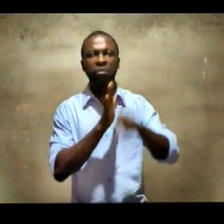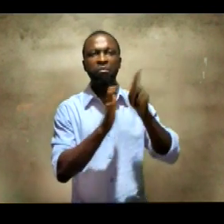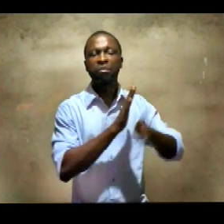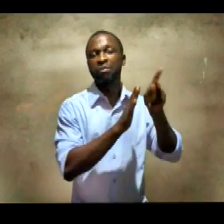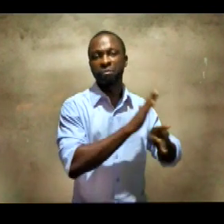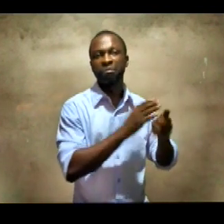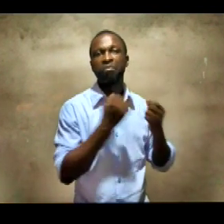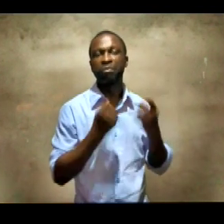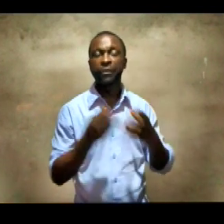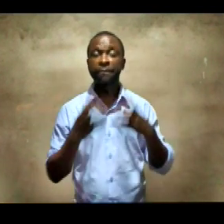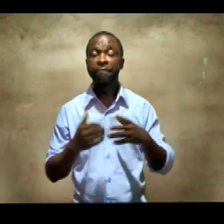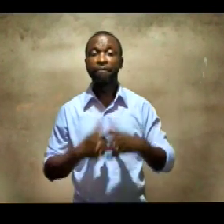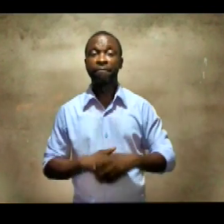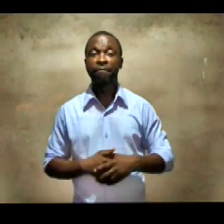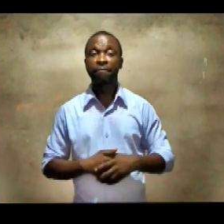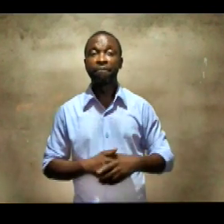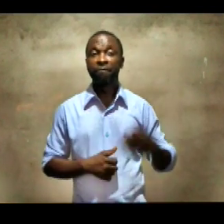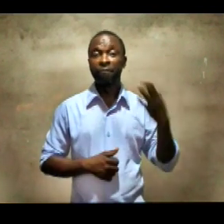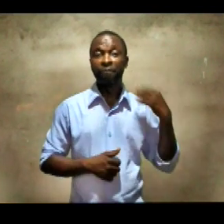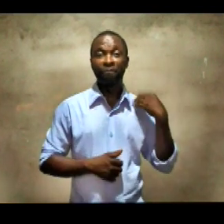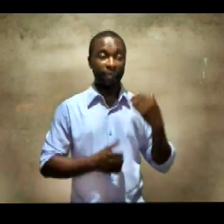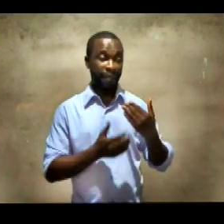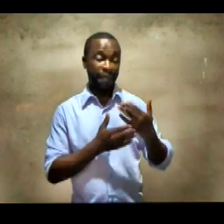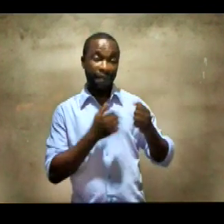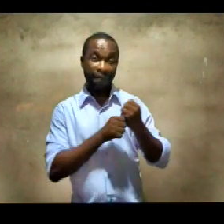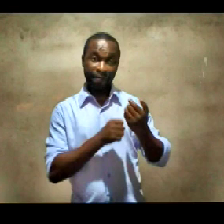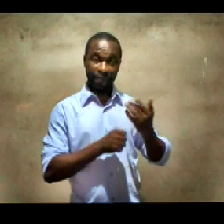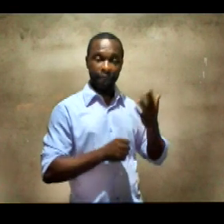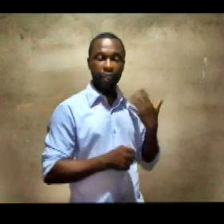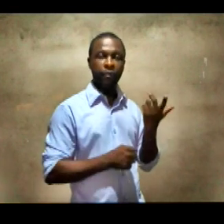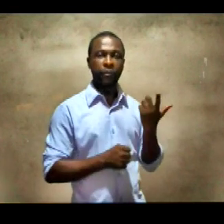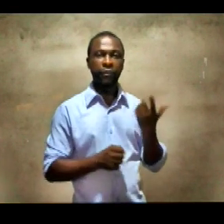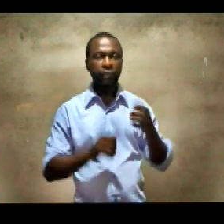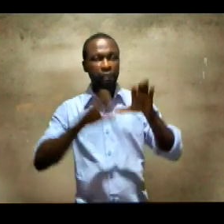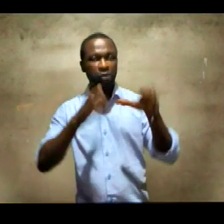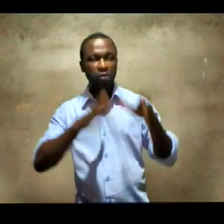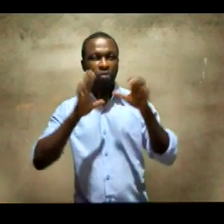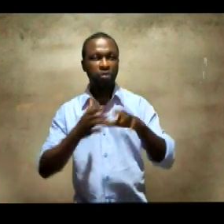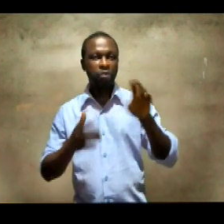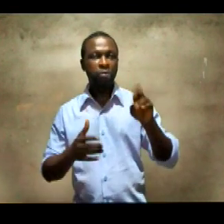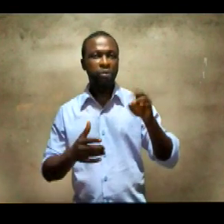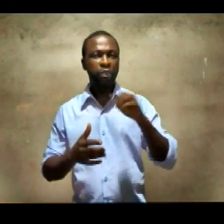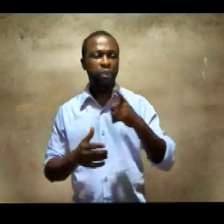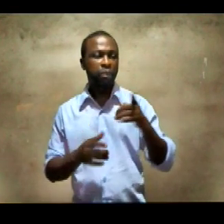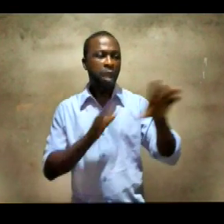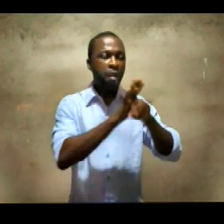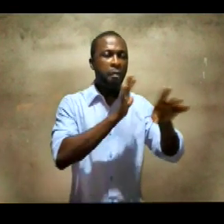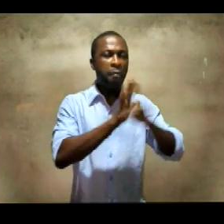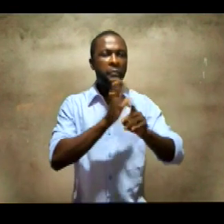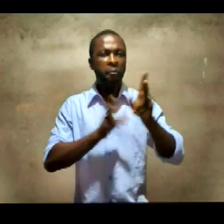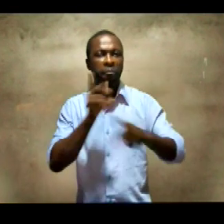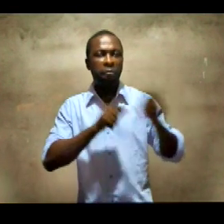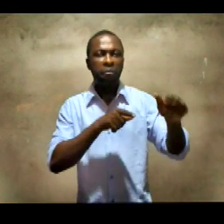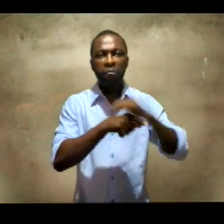Au cours de la dernière décennie, l'organisation tanzanienne à but non lucratif a aidé à former plus de 50 pisteurs comme Petro.